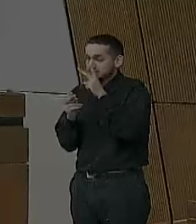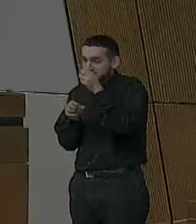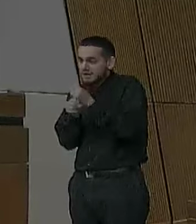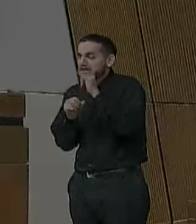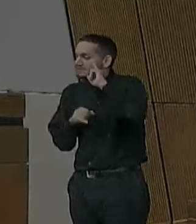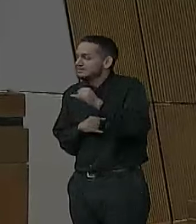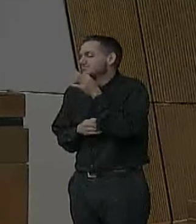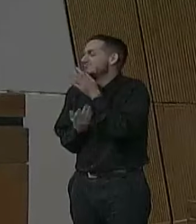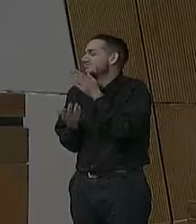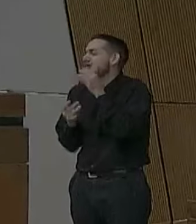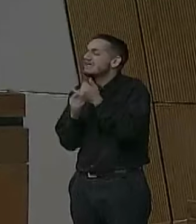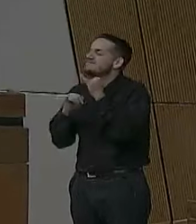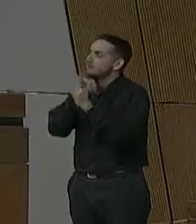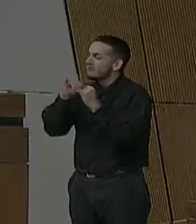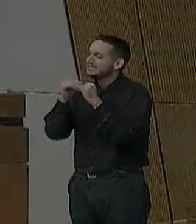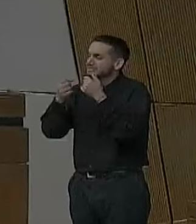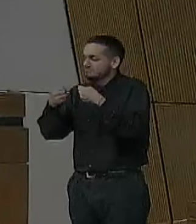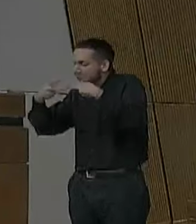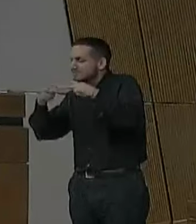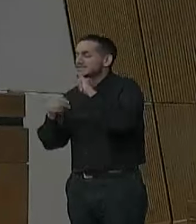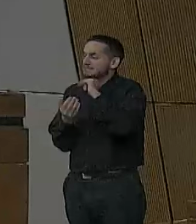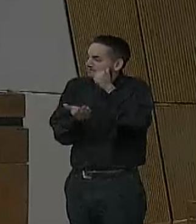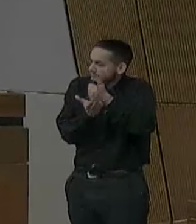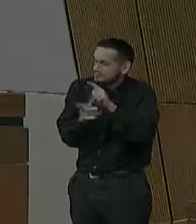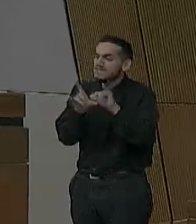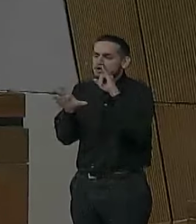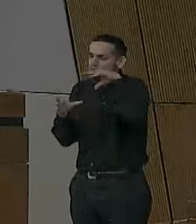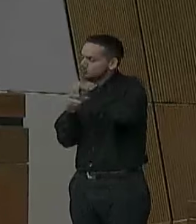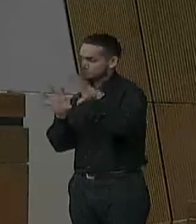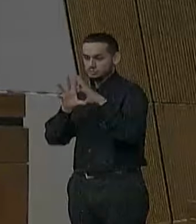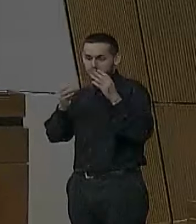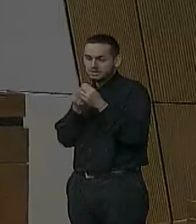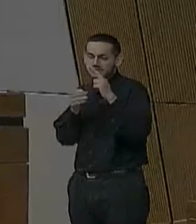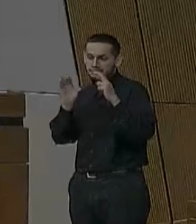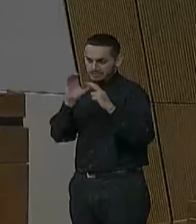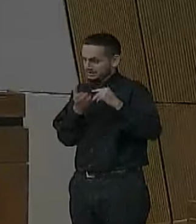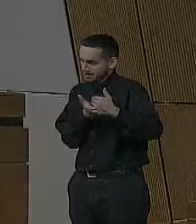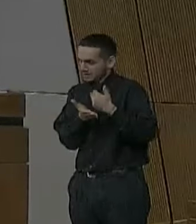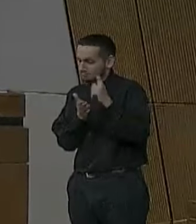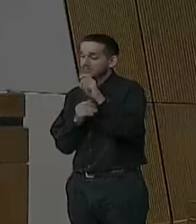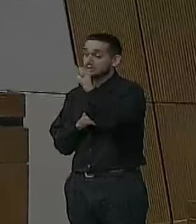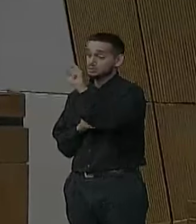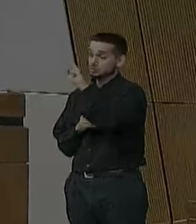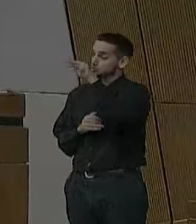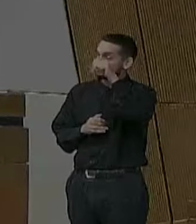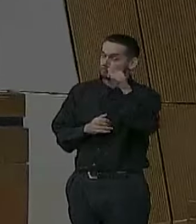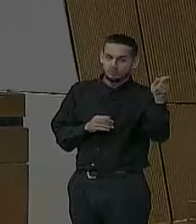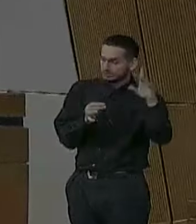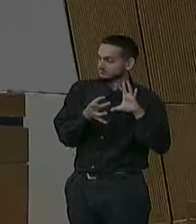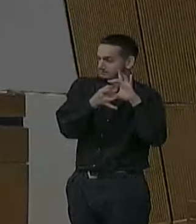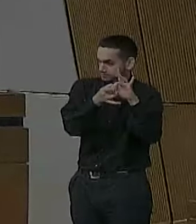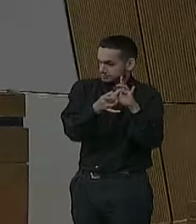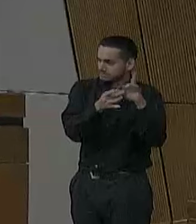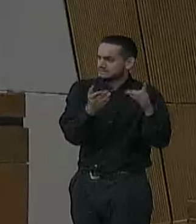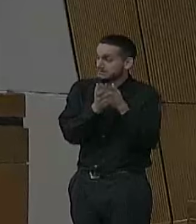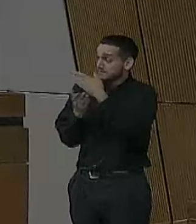trabajos de inclusión laboral. De hecho, es dentro de las empresas de la red Suma, uno de los que está así siempre al